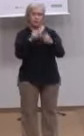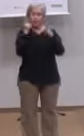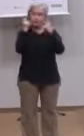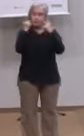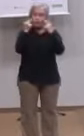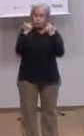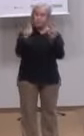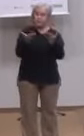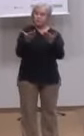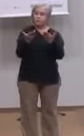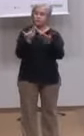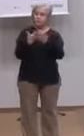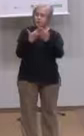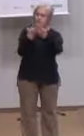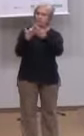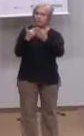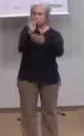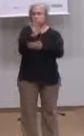tão domínio